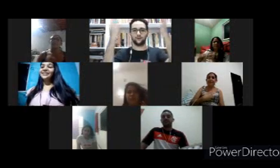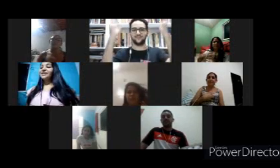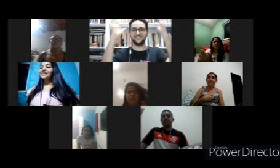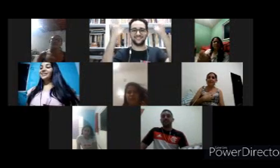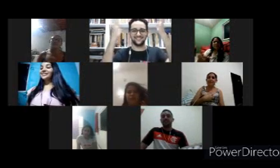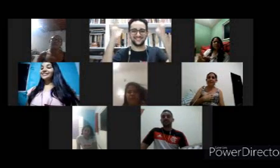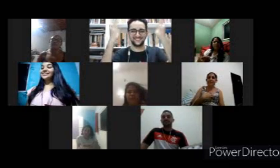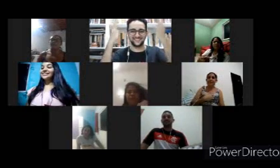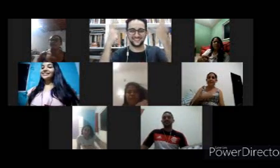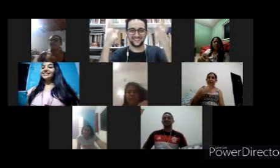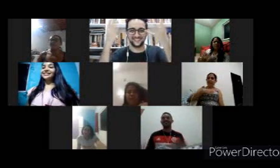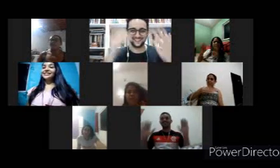Pronto.